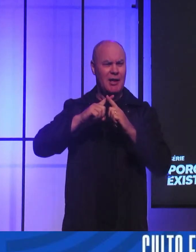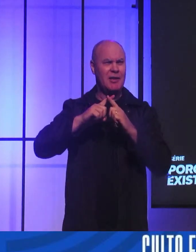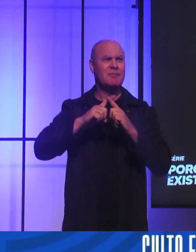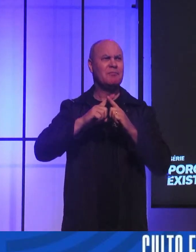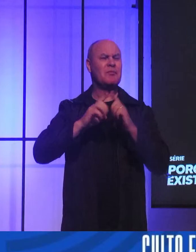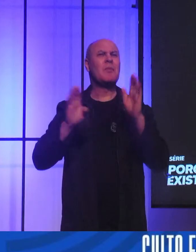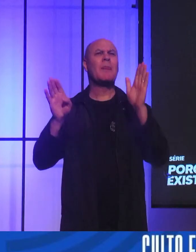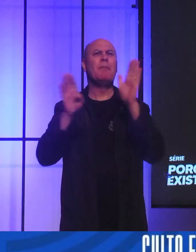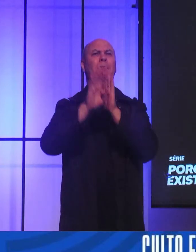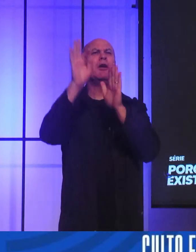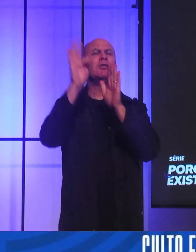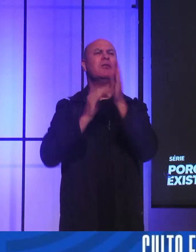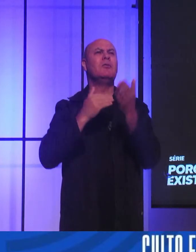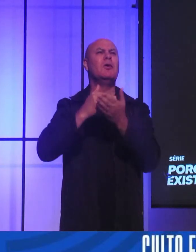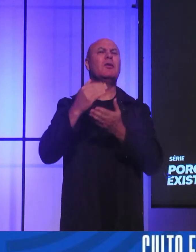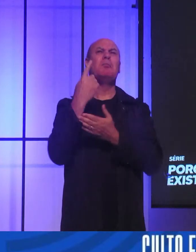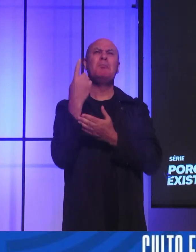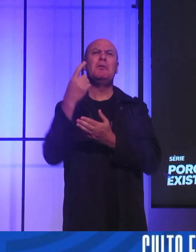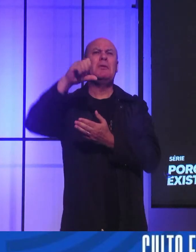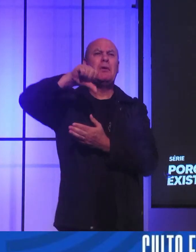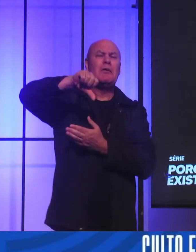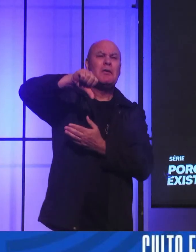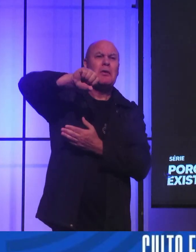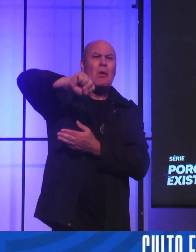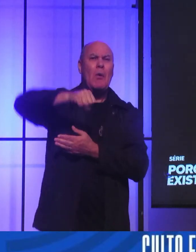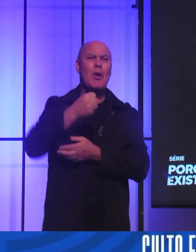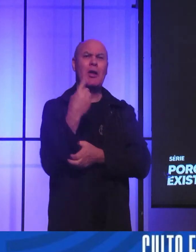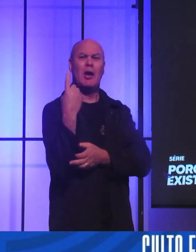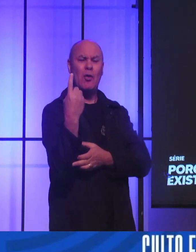1981, 44 anos.